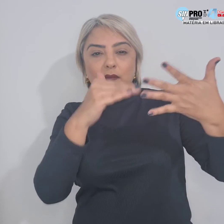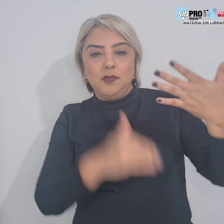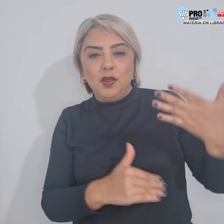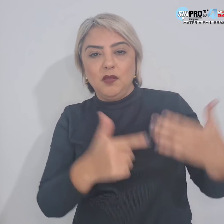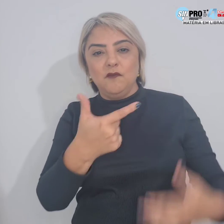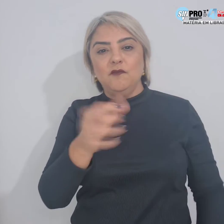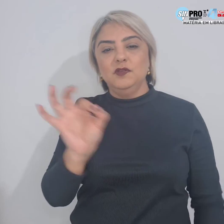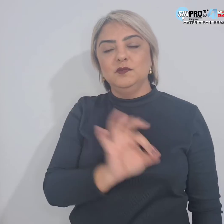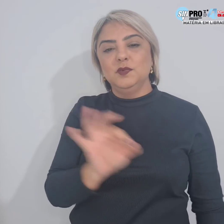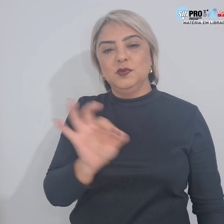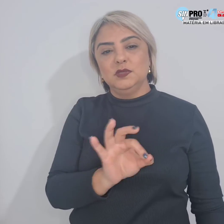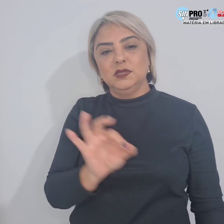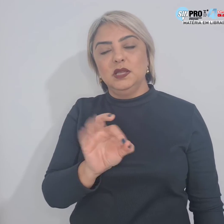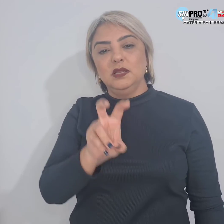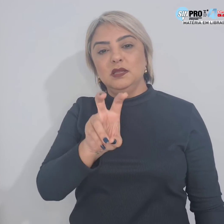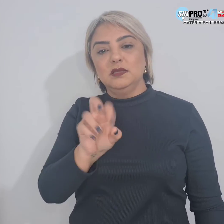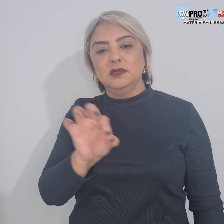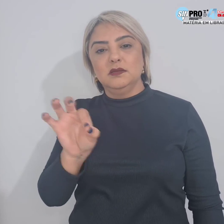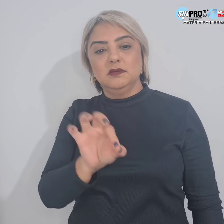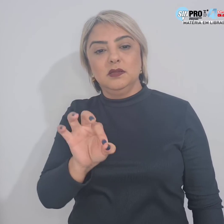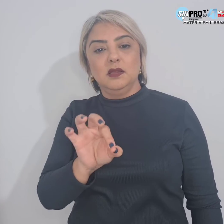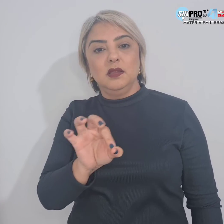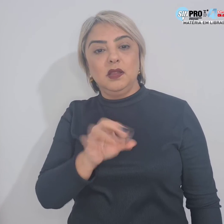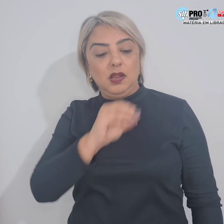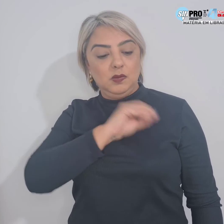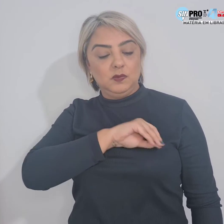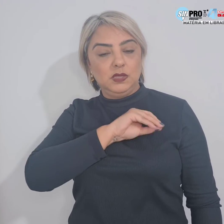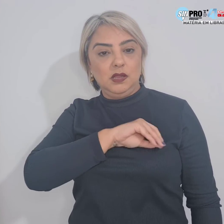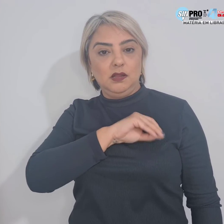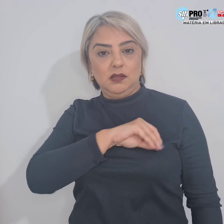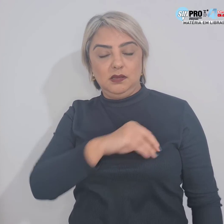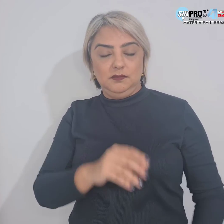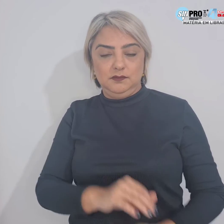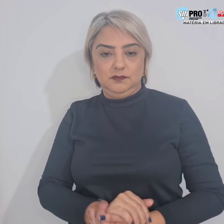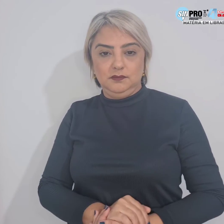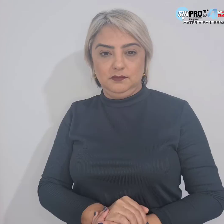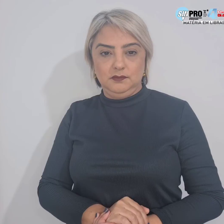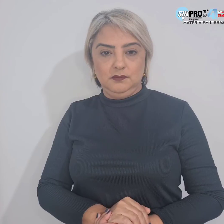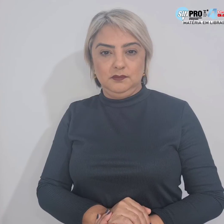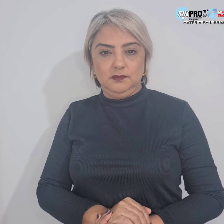entre 20% e 50% do poder aquisitivo.